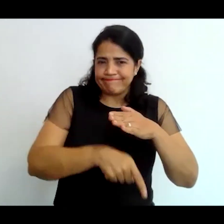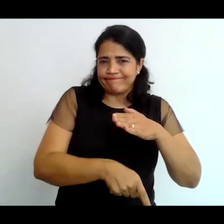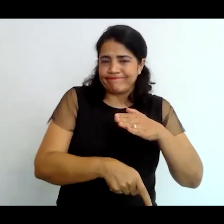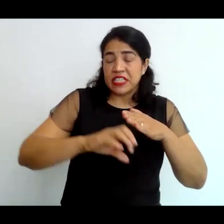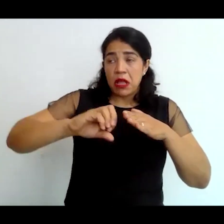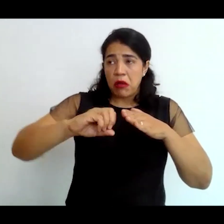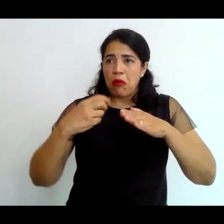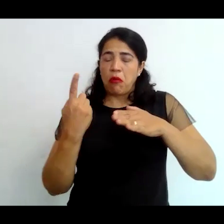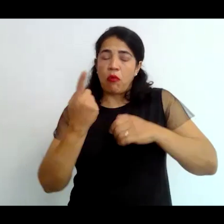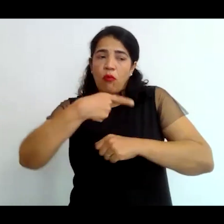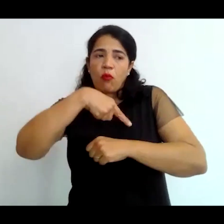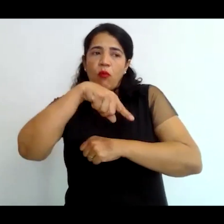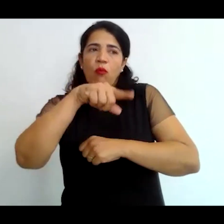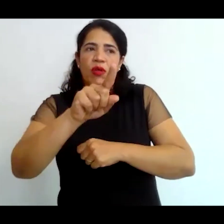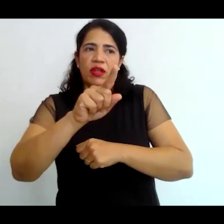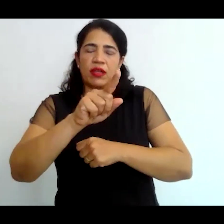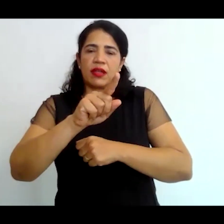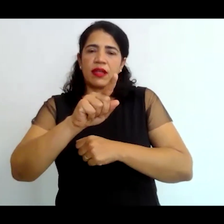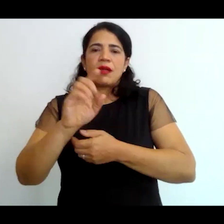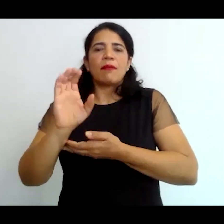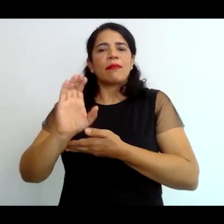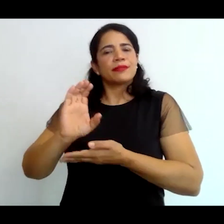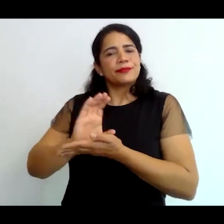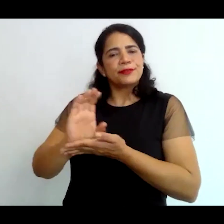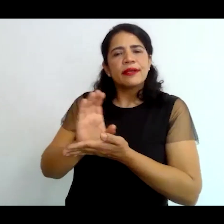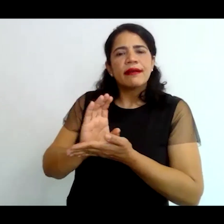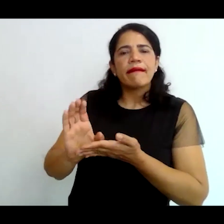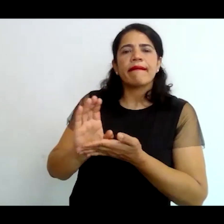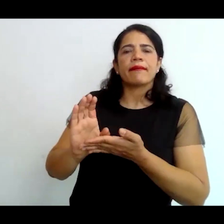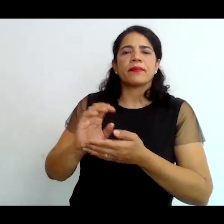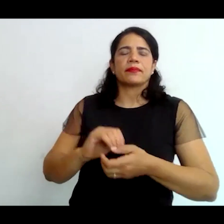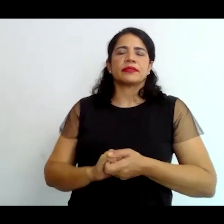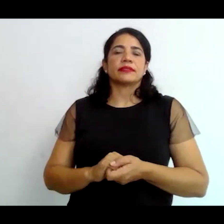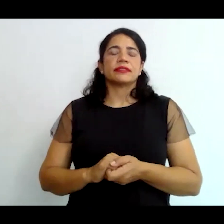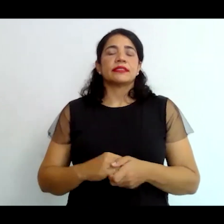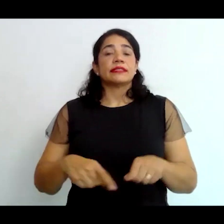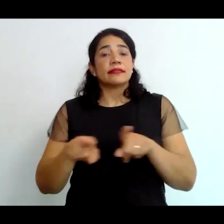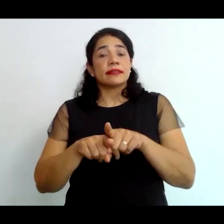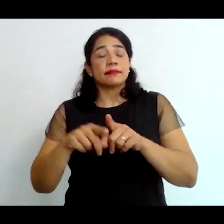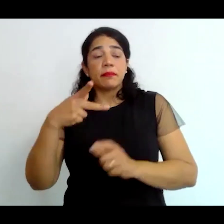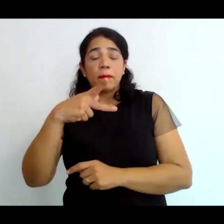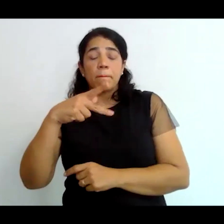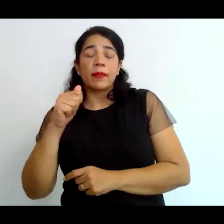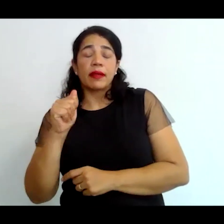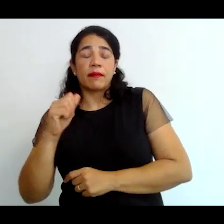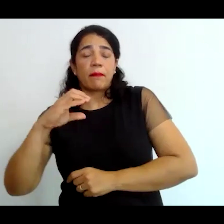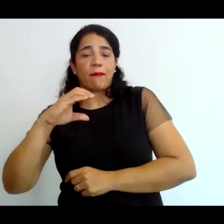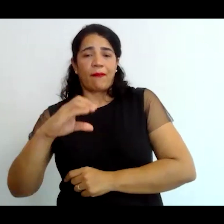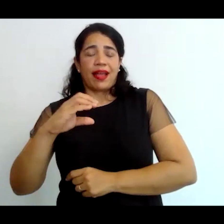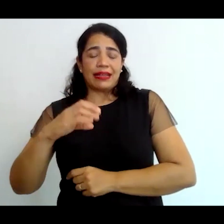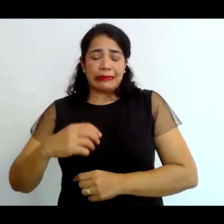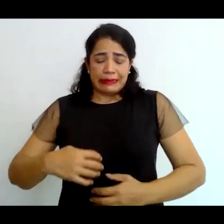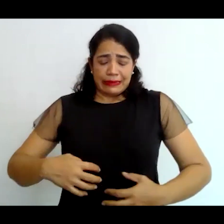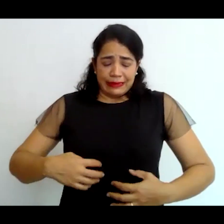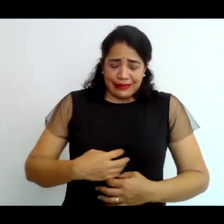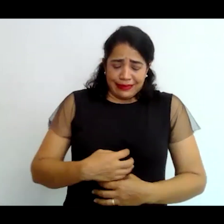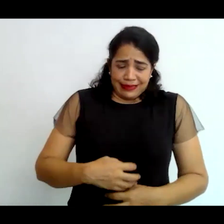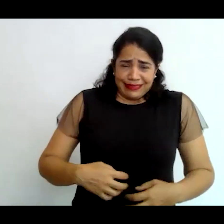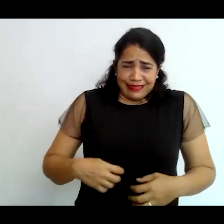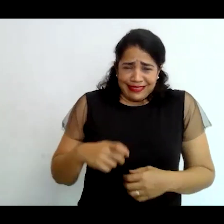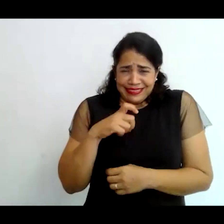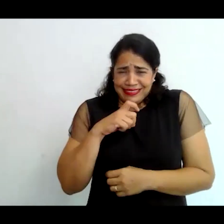um frio na barriga, né? Dá uma dor de barriga. Mas, irmãos, quero dizer para vocês, criança não tem.